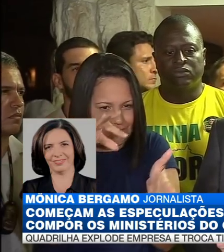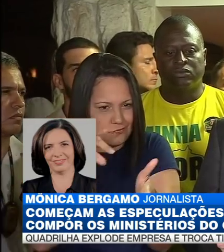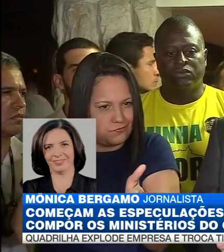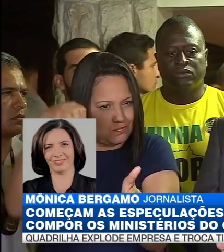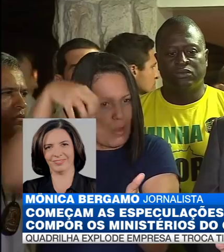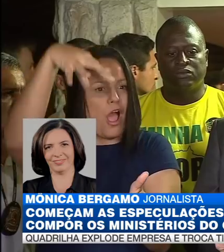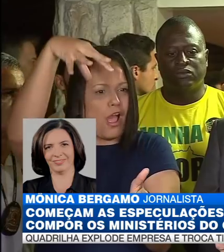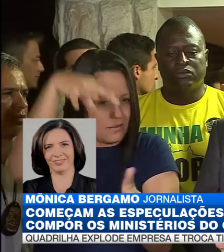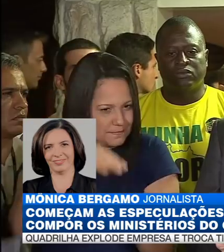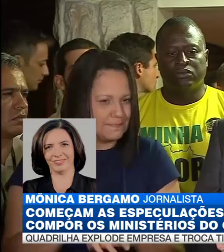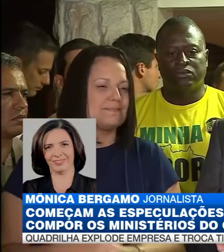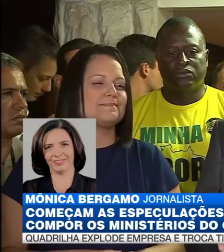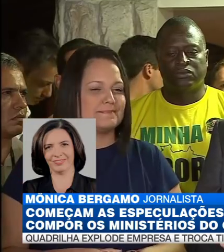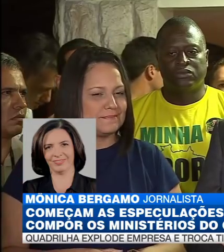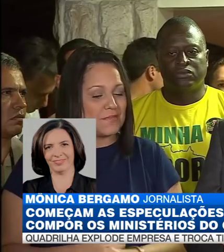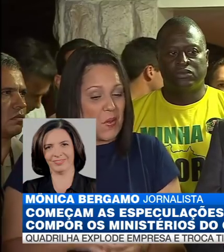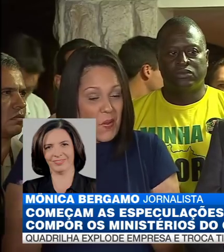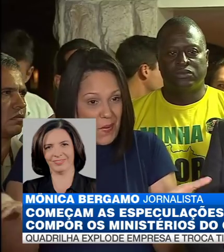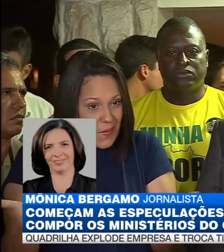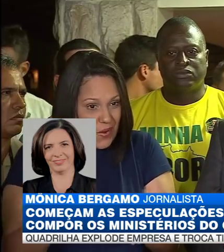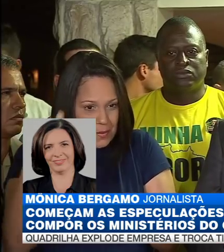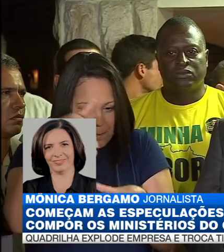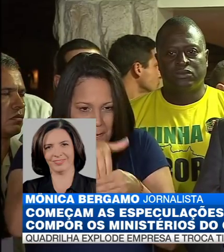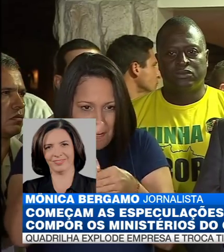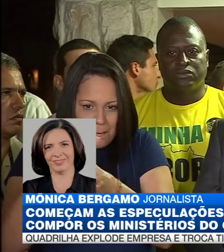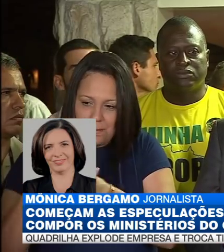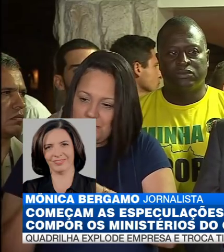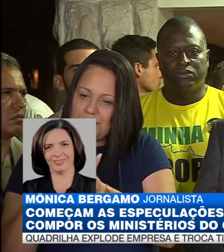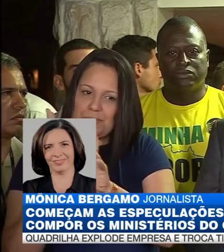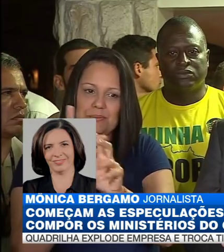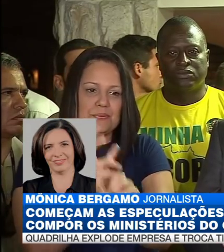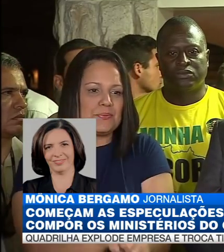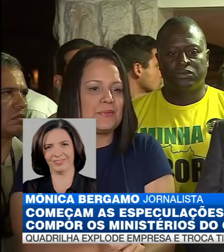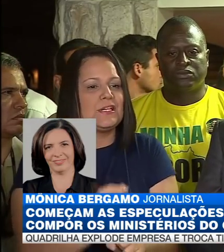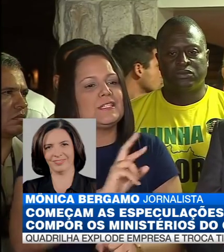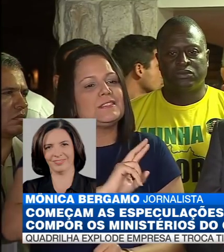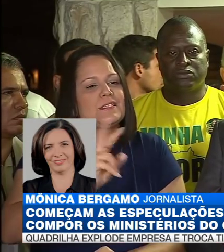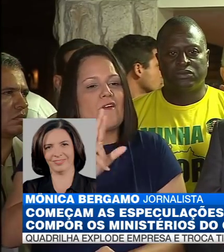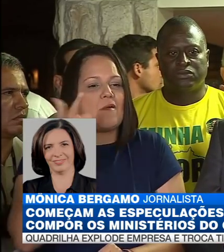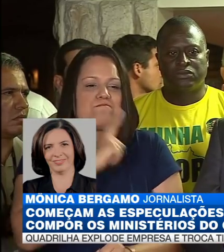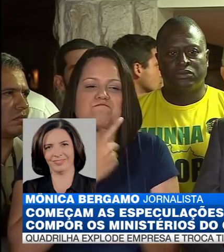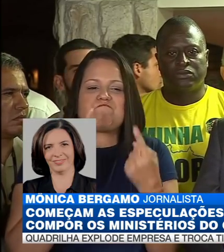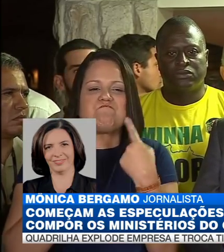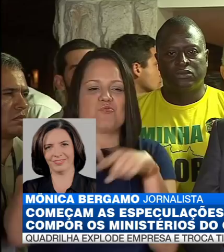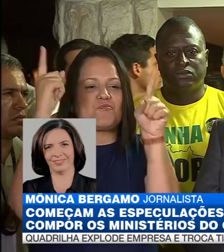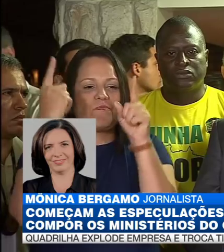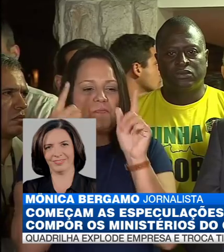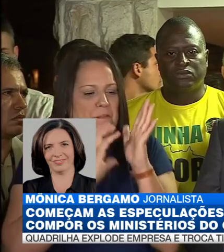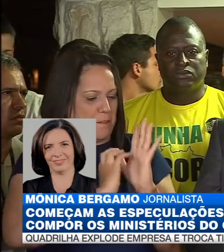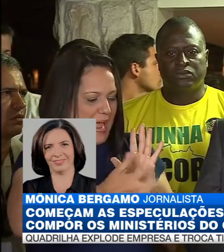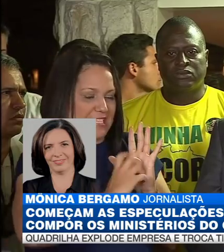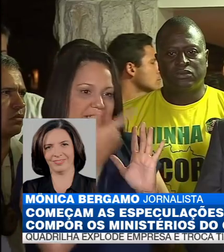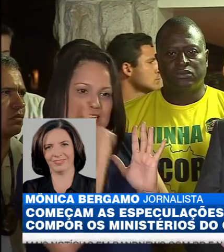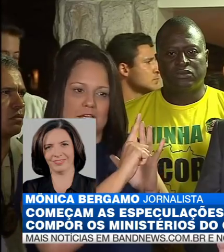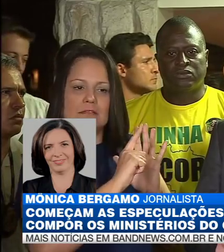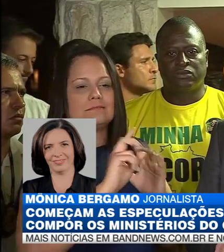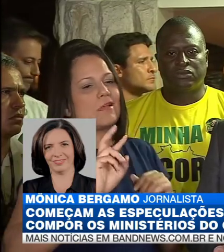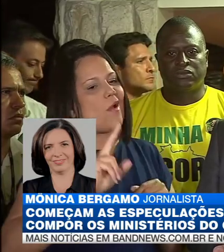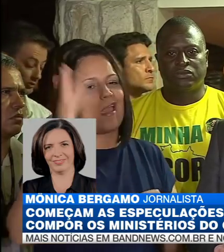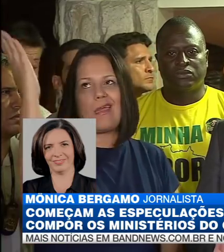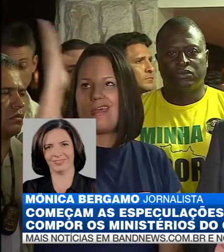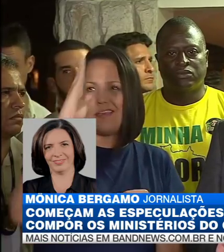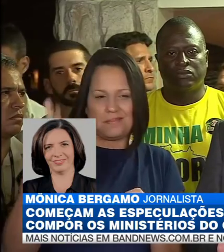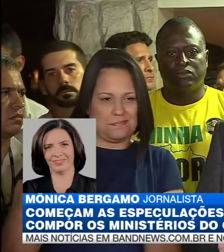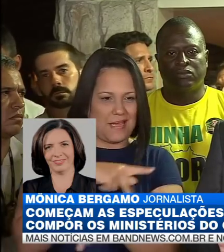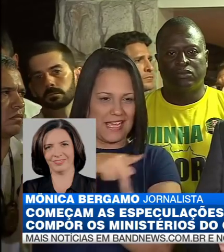esse conservadorismo aí não tinha muita chance. Agora, as coisas parece que mudaram um pouco e, portanto, ele está ali na fila para